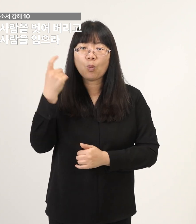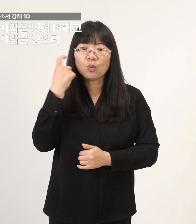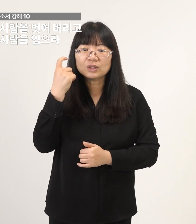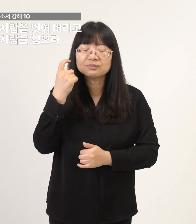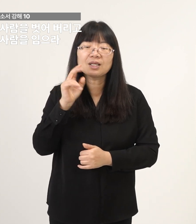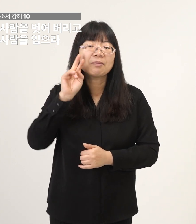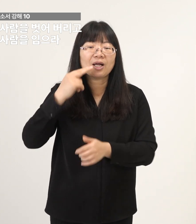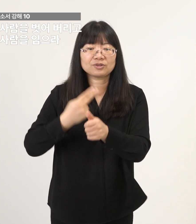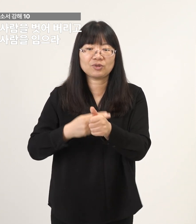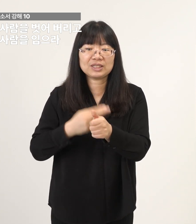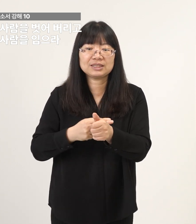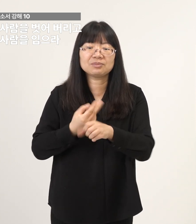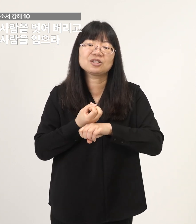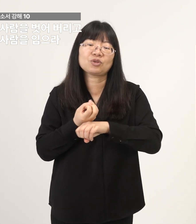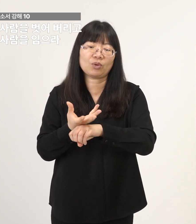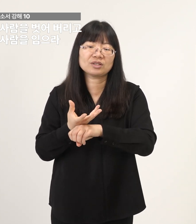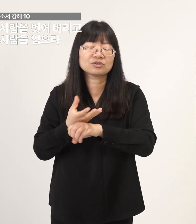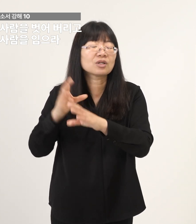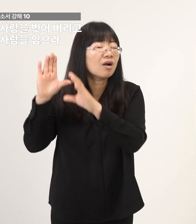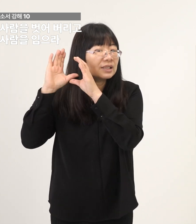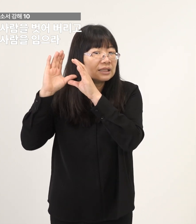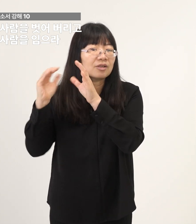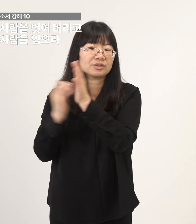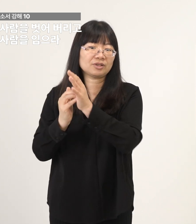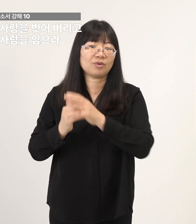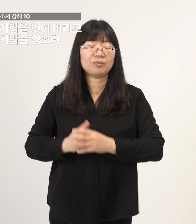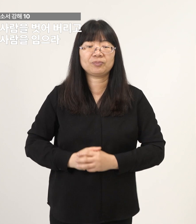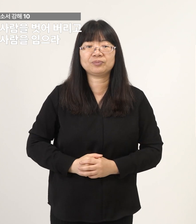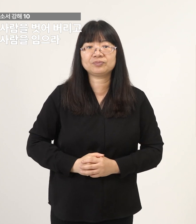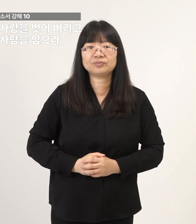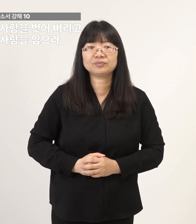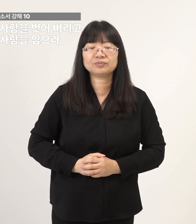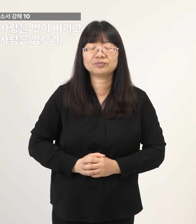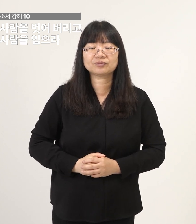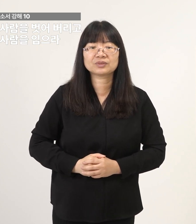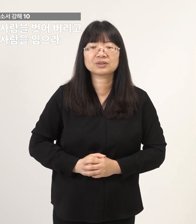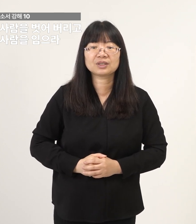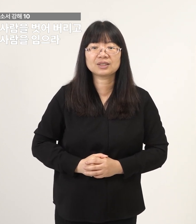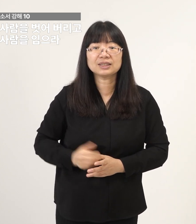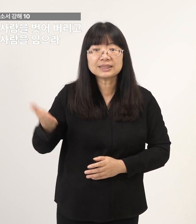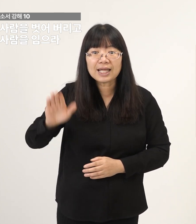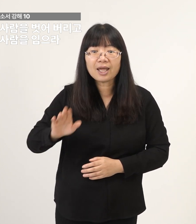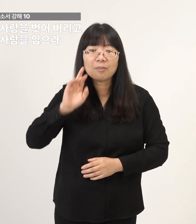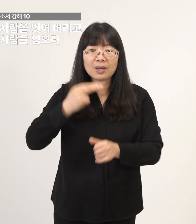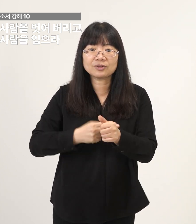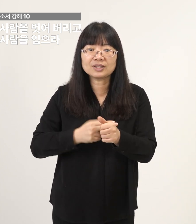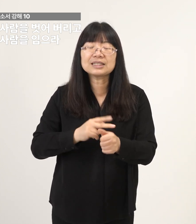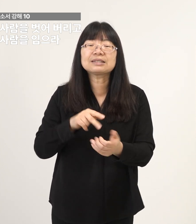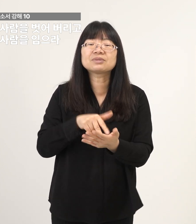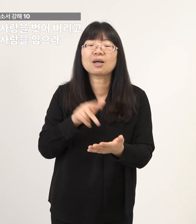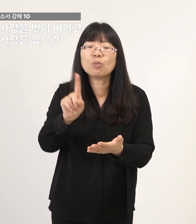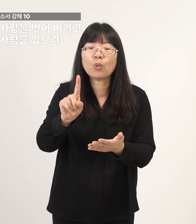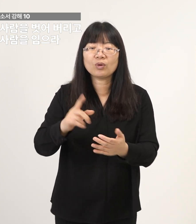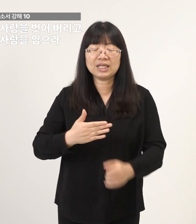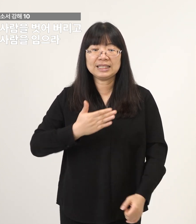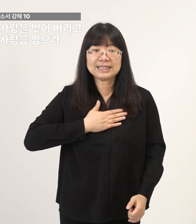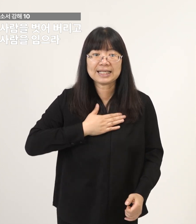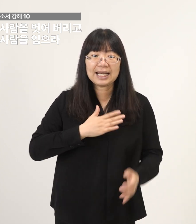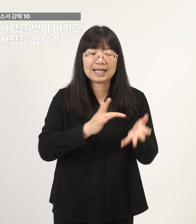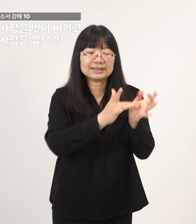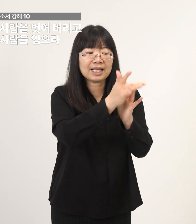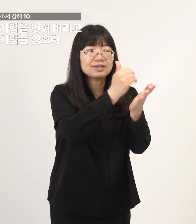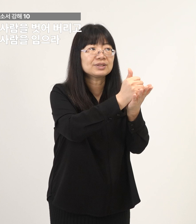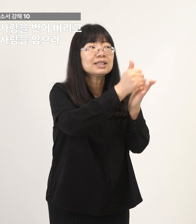들었어요. 바울은 이 얘기를 하고 싶은 거예요. 내가 예수